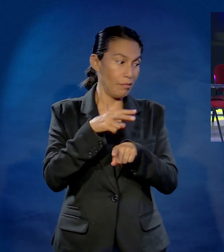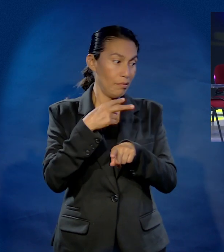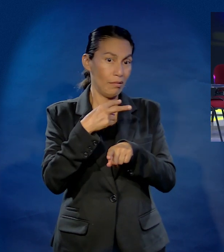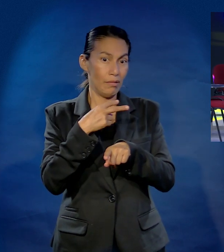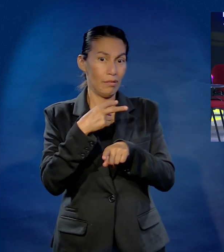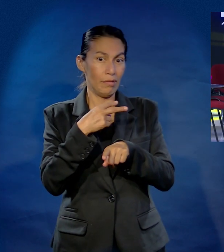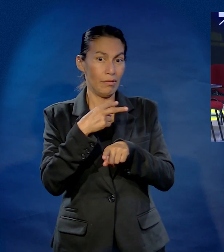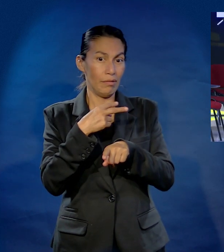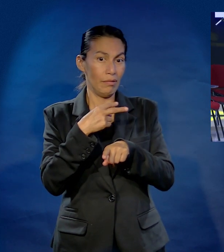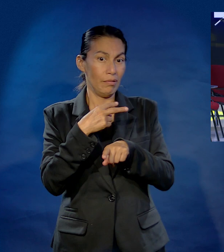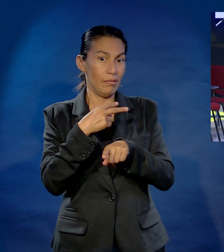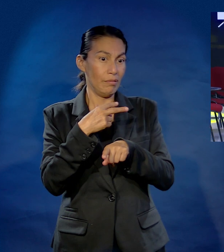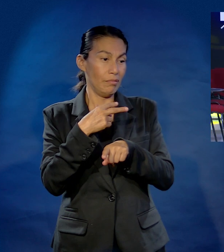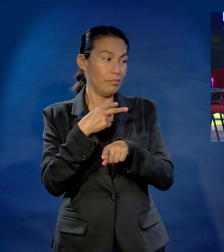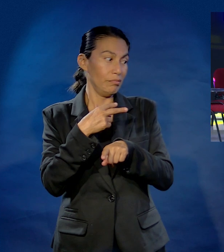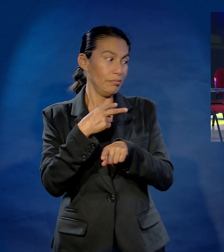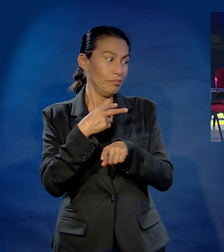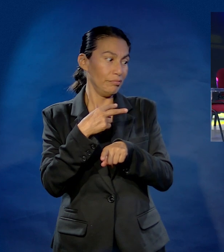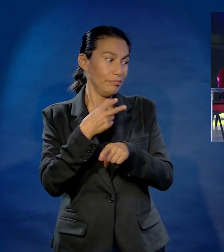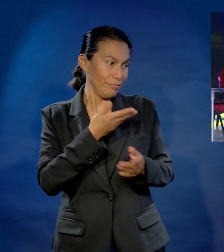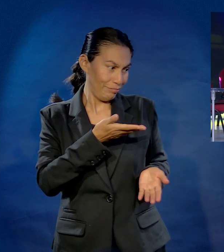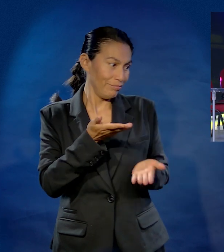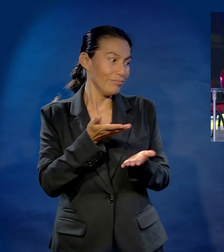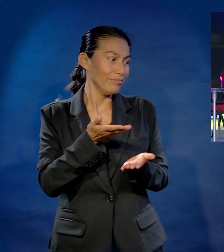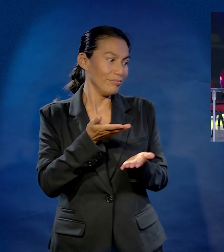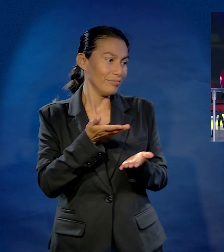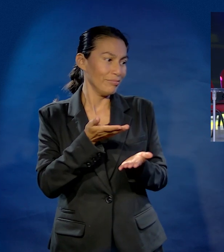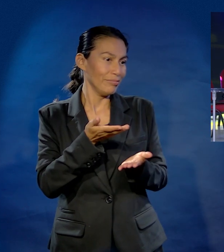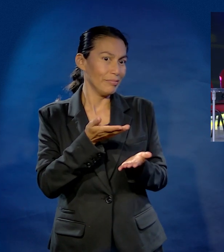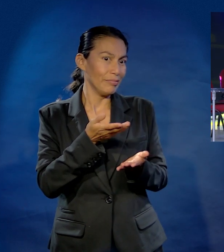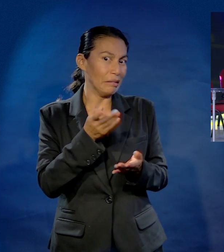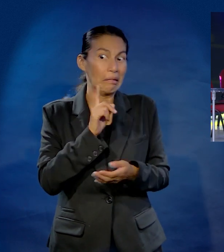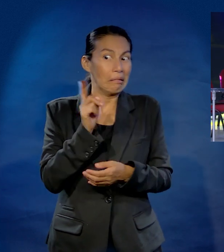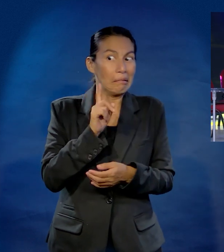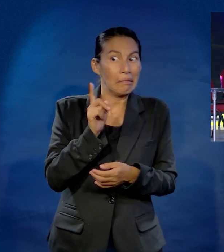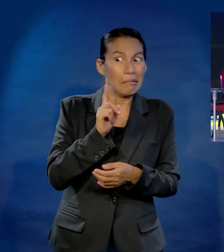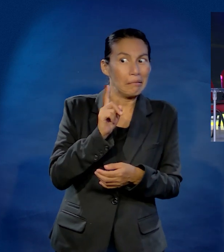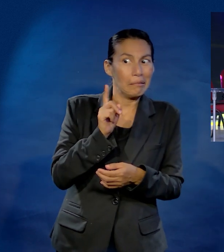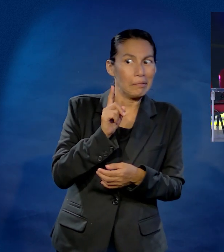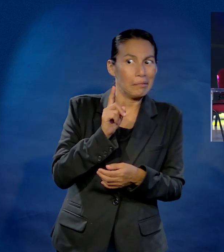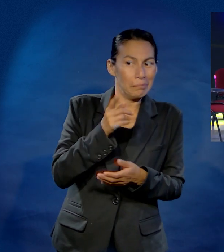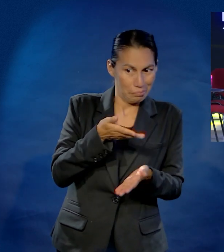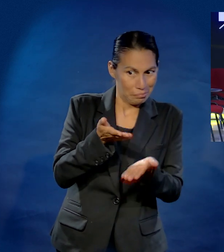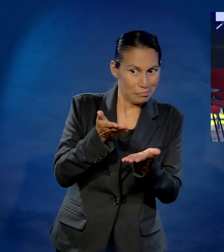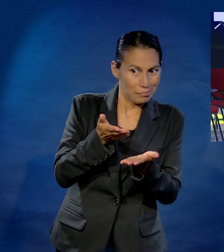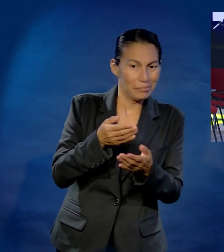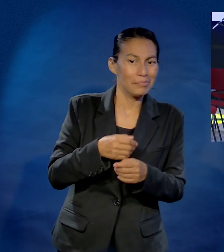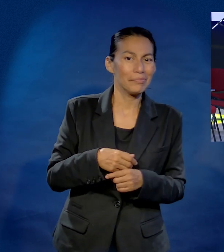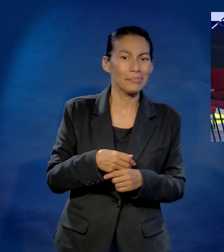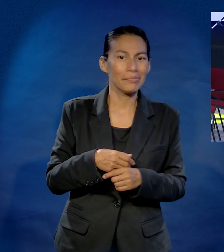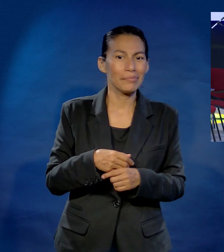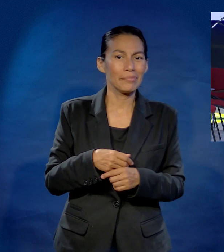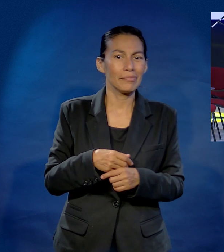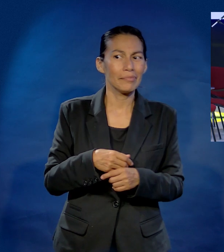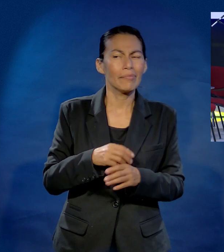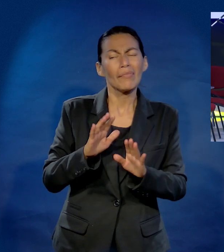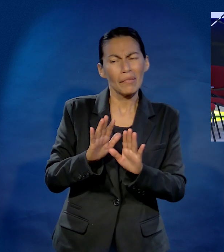La escena llamó tanto mi atención que yo tampoco quise subir. Y aunque la hermana volteó